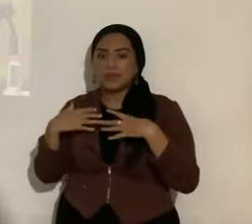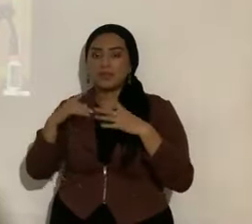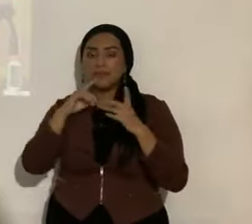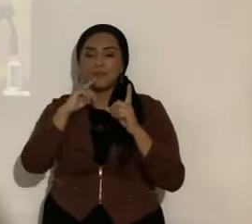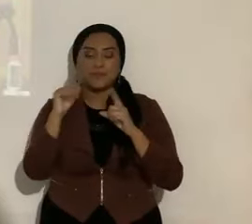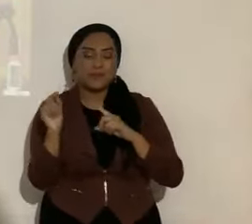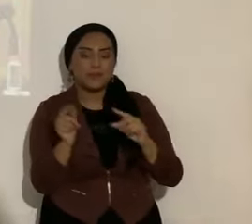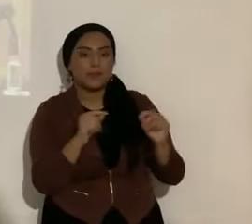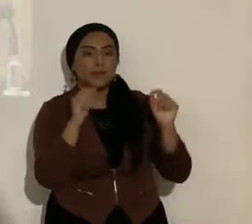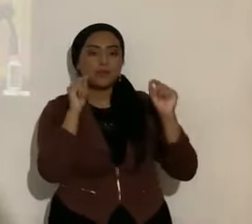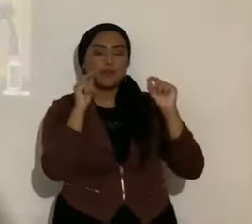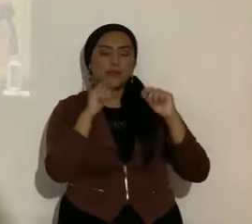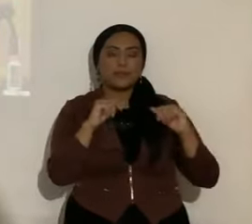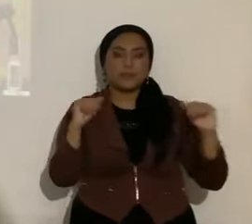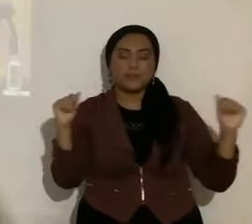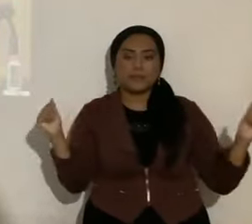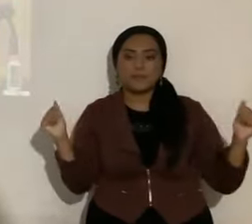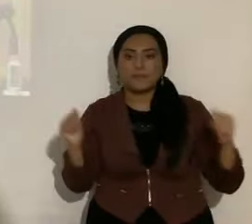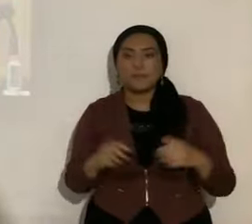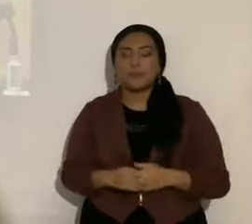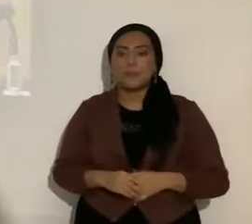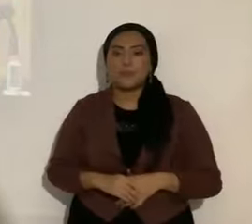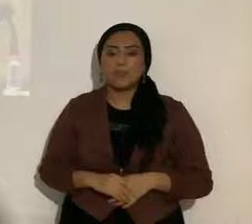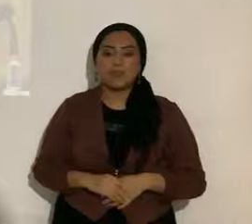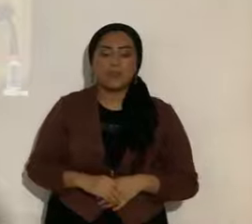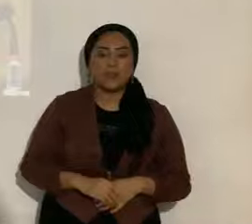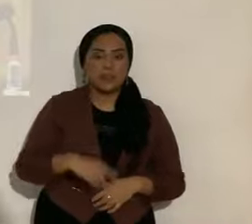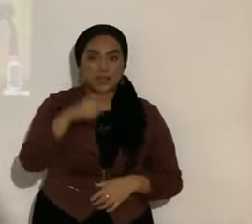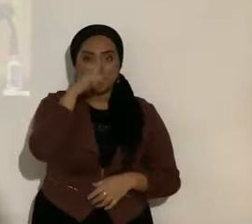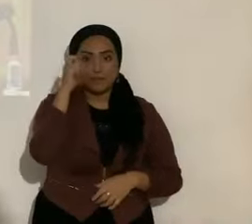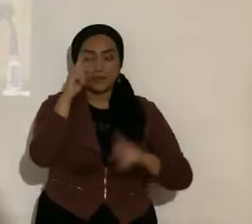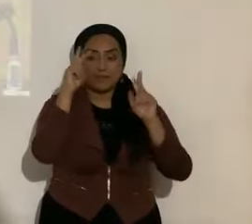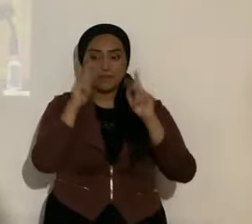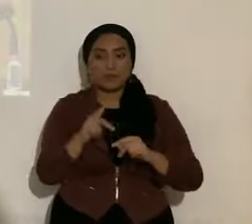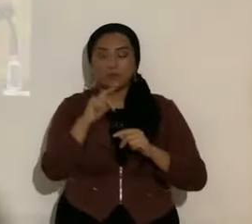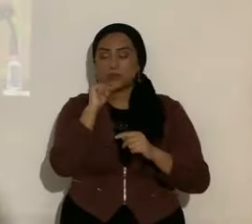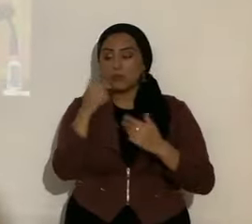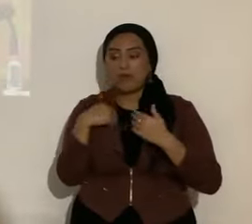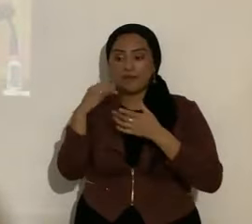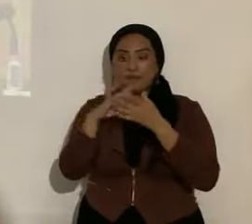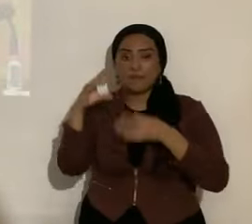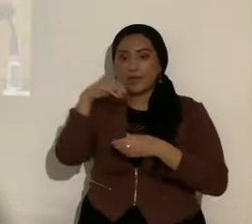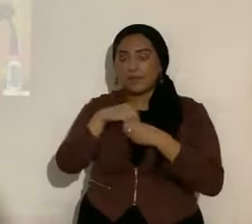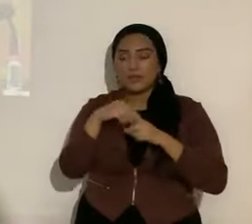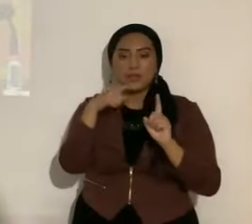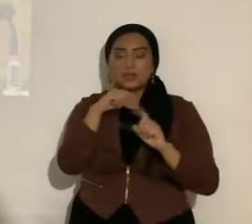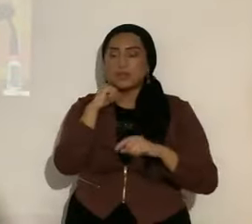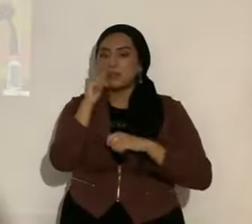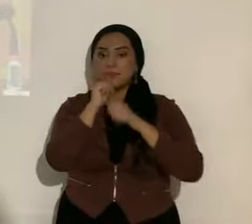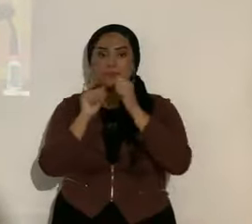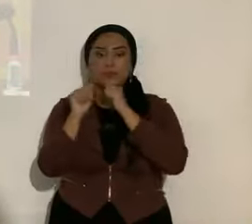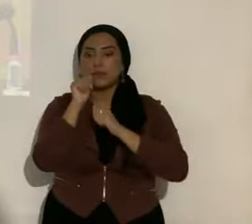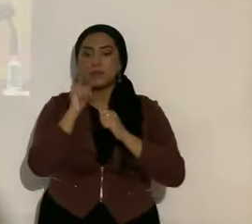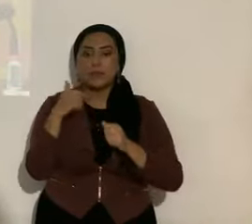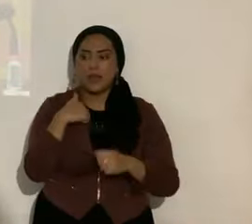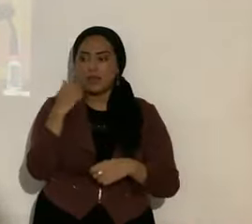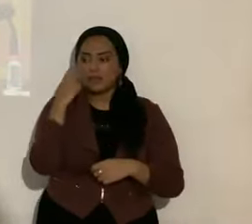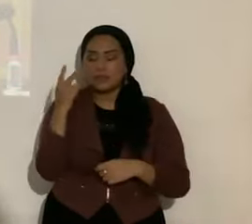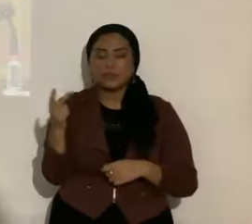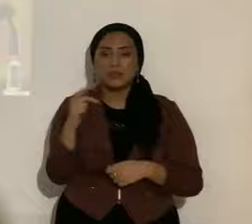difamaciones, etcétera, etcétera, etcétera. No se equipa, porque una persona que no está equipada no aguanta. Yo lo he visto, que